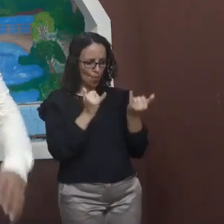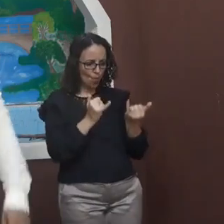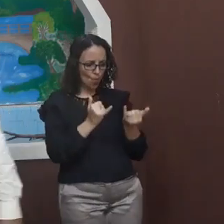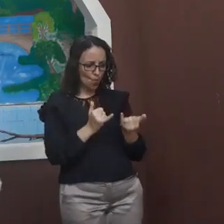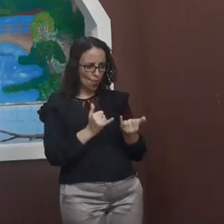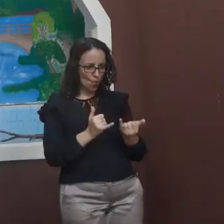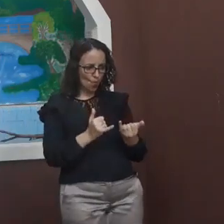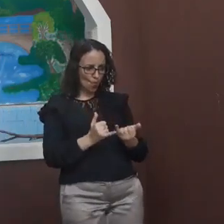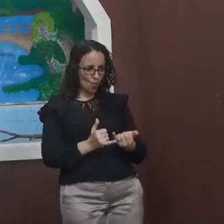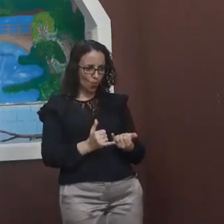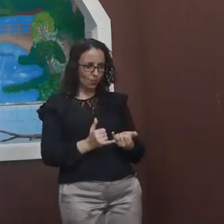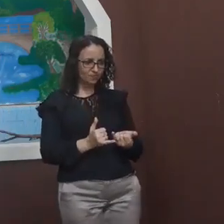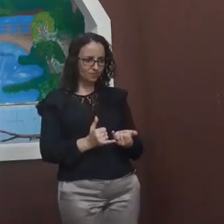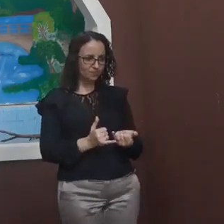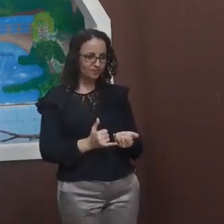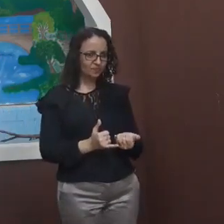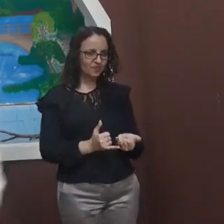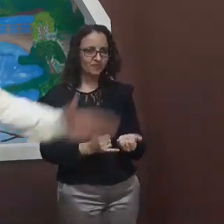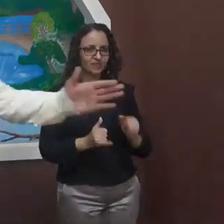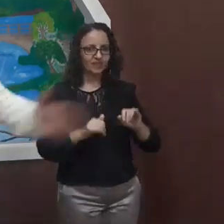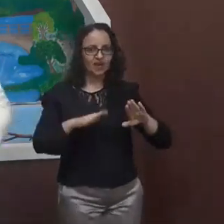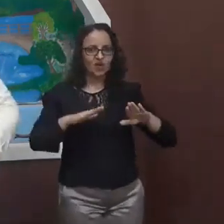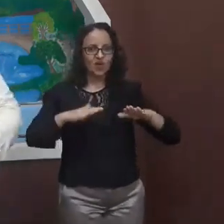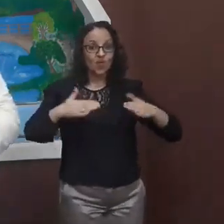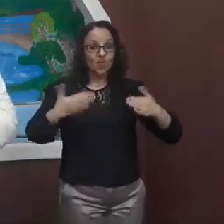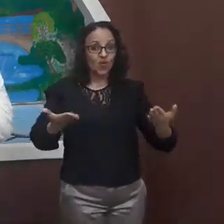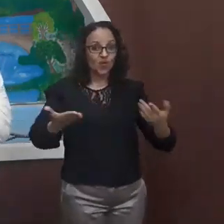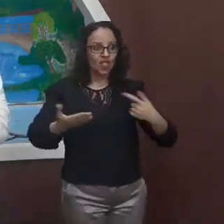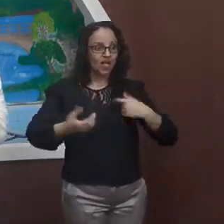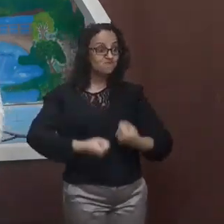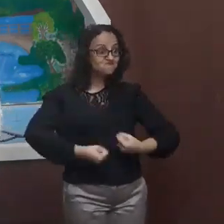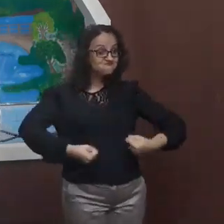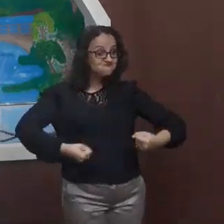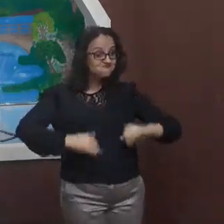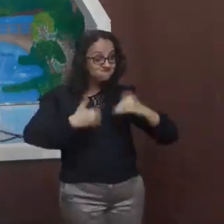raquítico, e quando encorpei fiquei barrigudo.